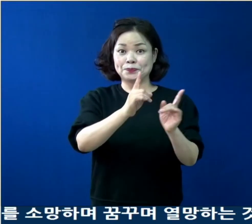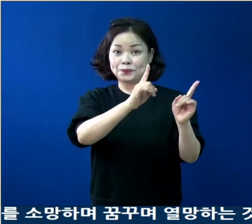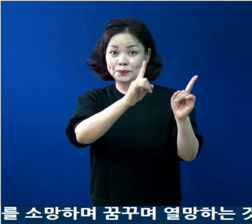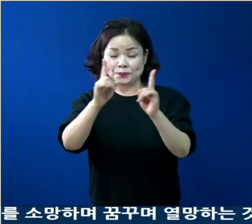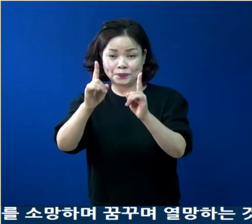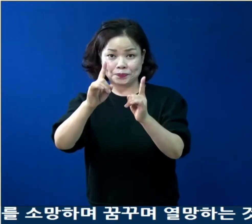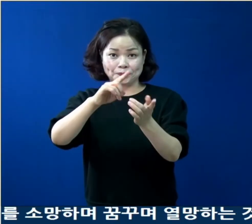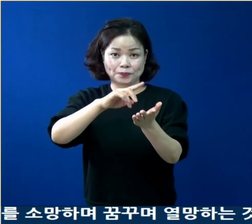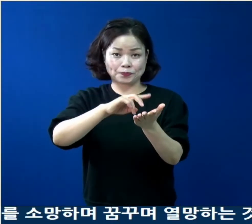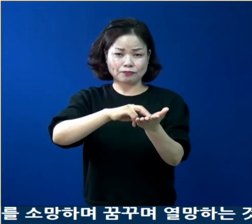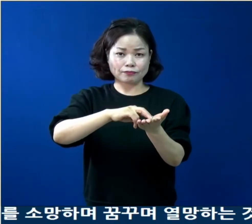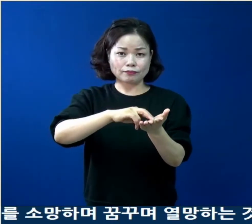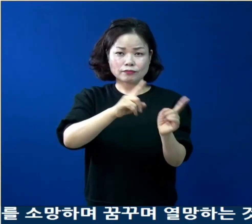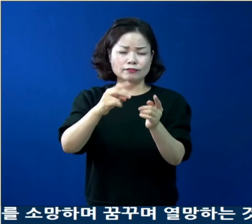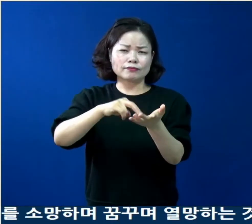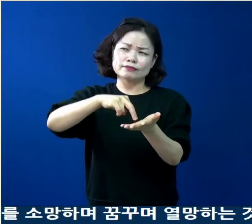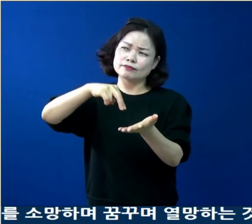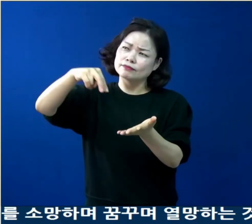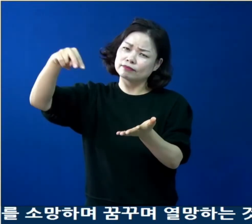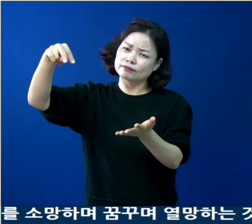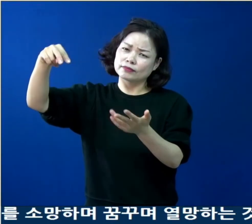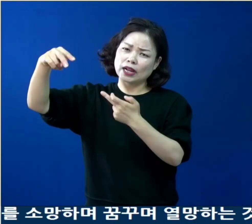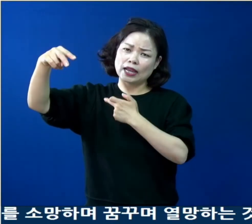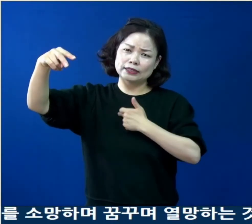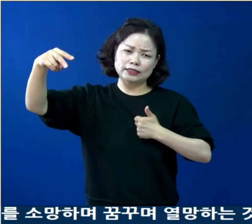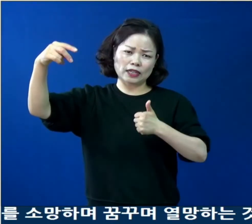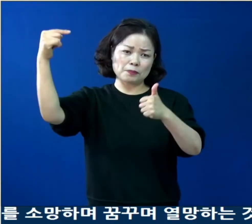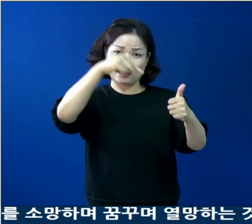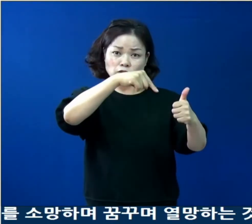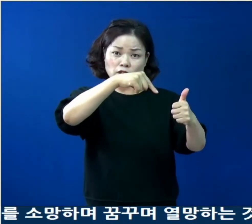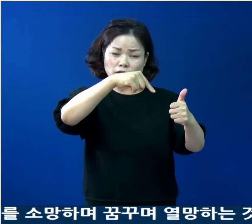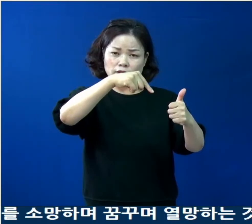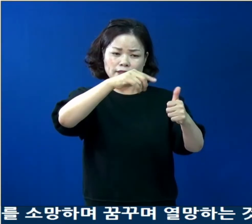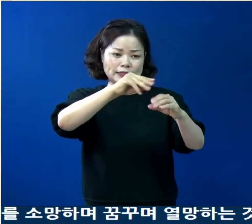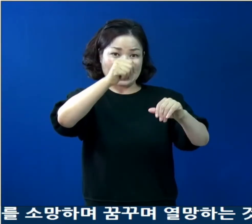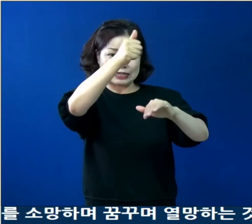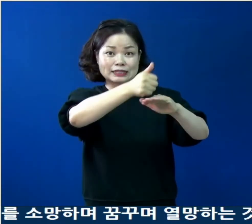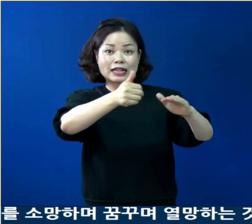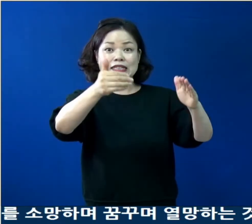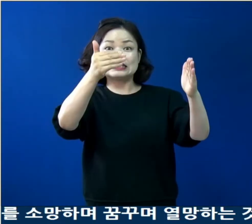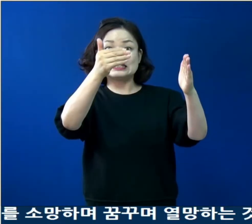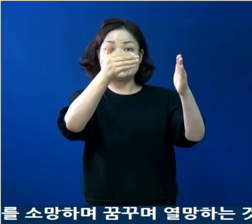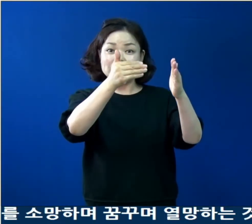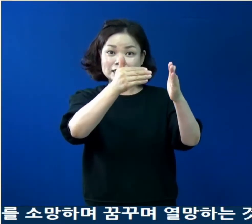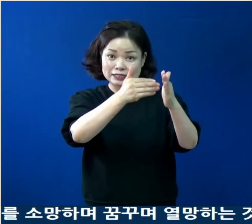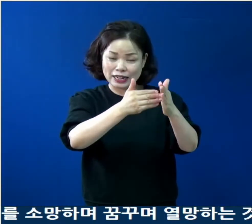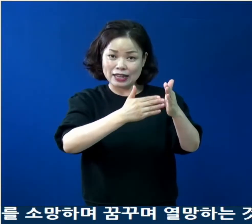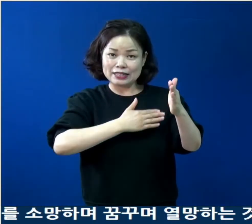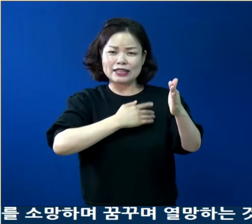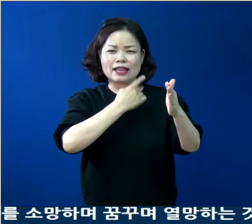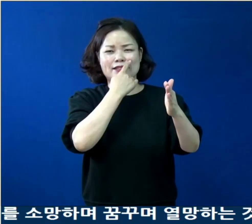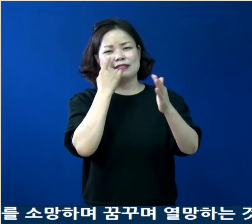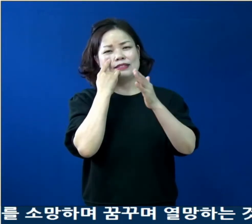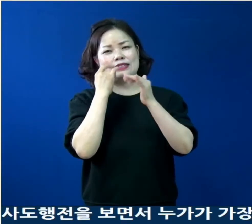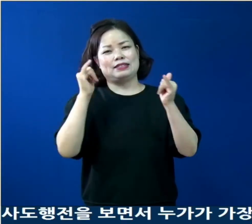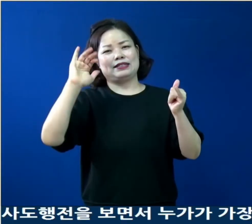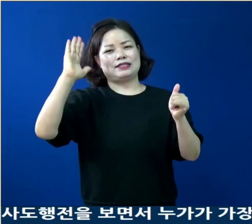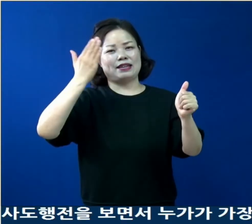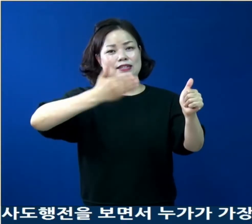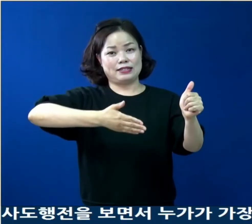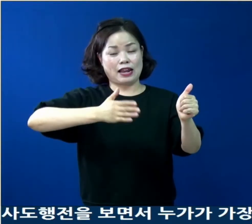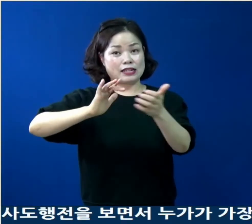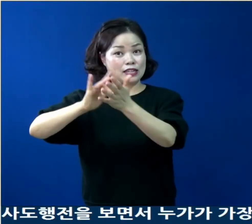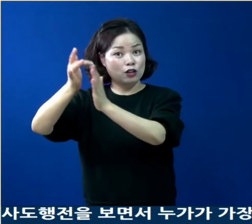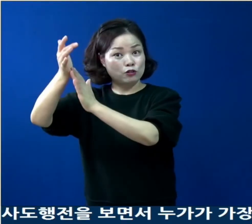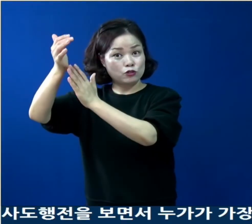부활하시고 승천하시면서 제자들에게 명령하죠. 땅 끝까지 이르러 내 증인이 되리라.